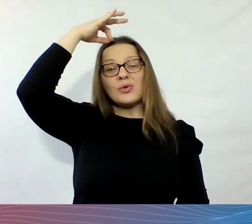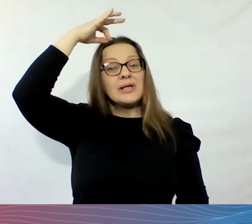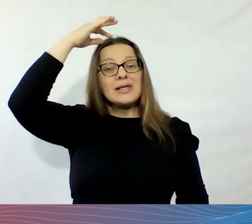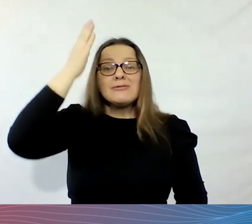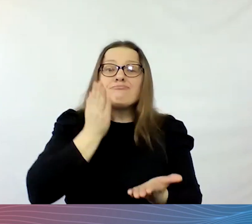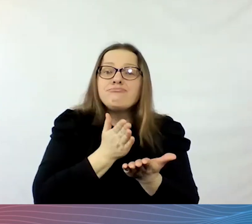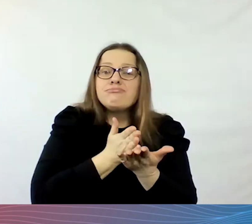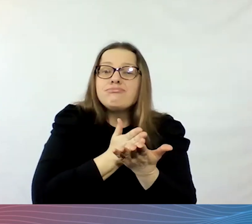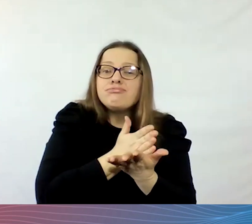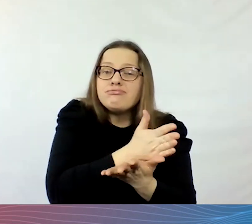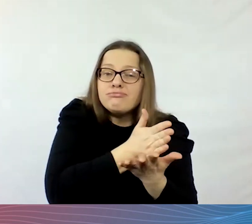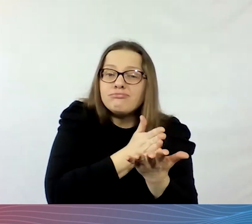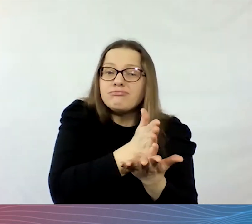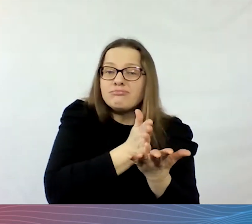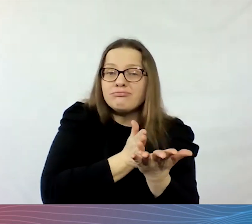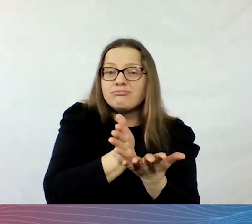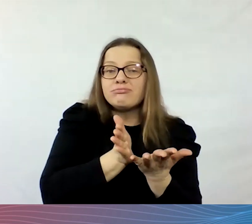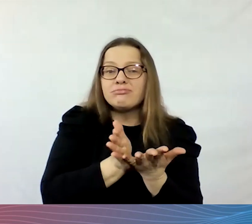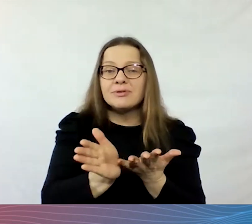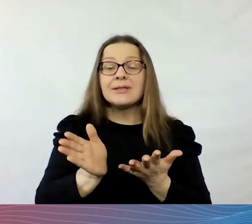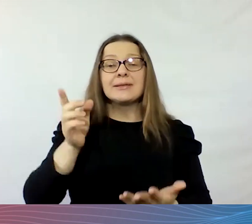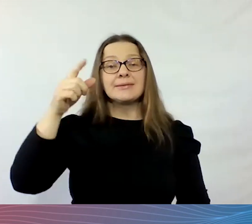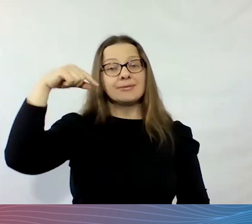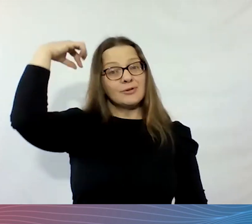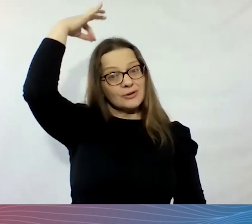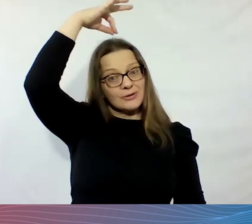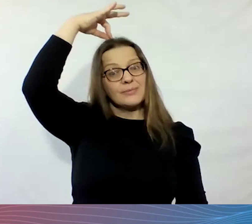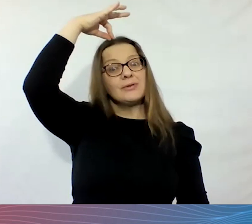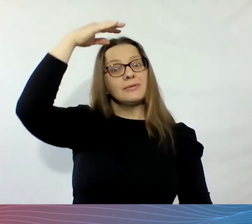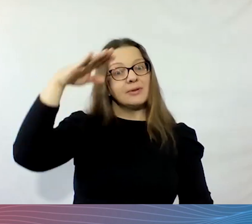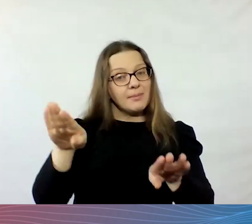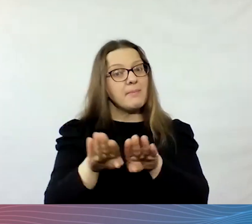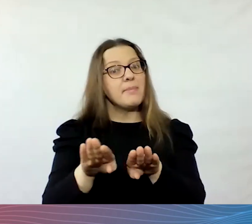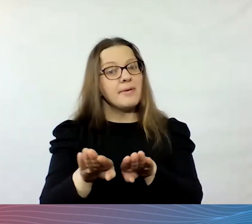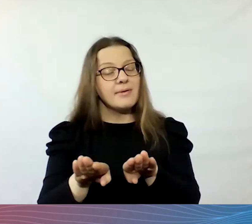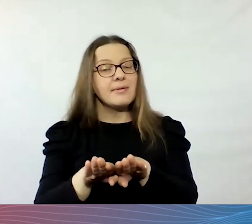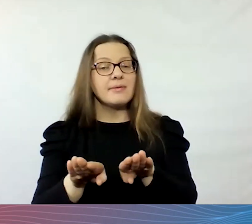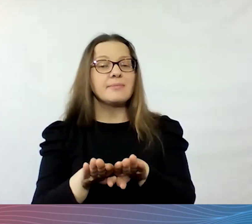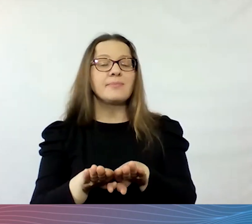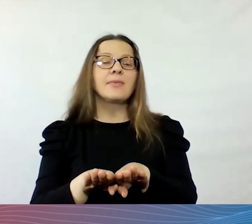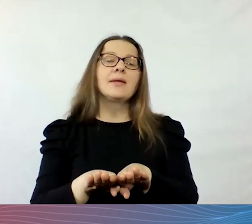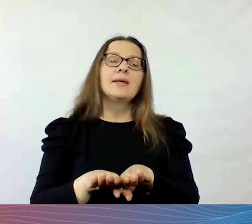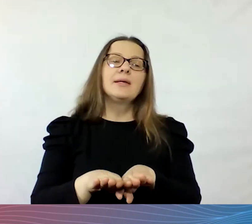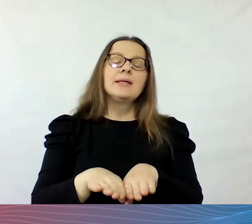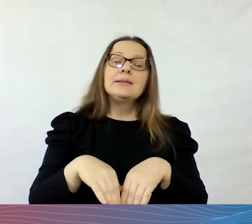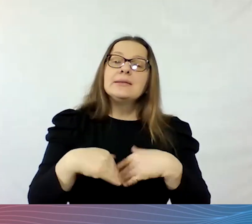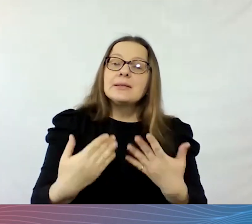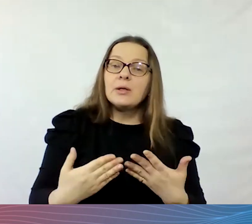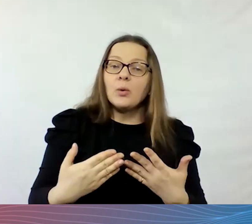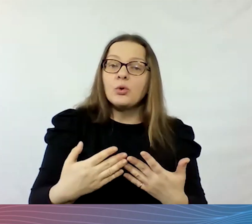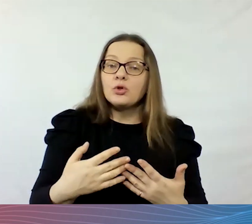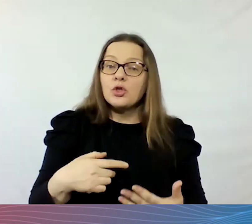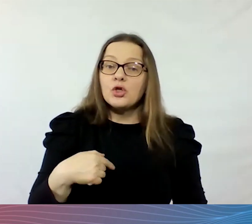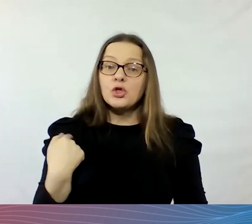Espírito. Quer dizer, Paulo avança um passo. De um lado, irmão, se nós vivemos de uma forma peripatel, tudo quanto